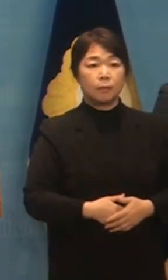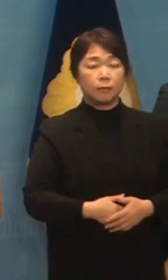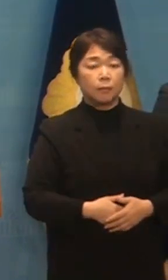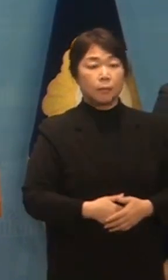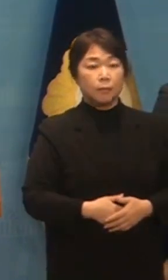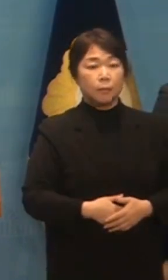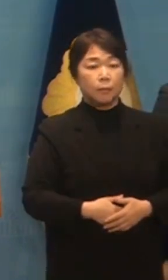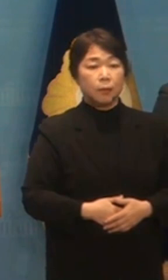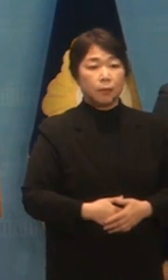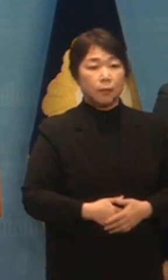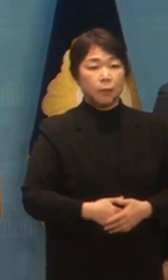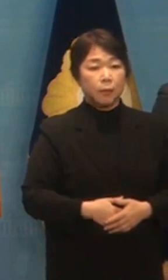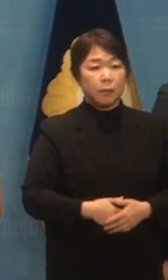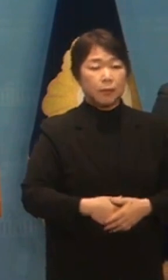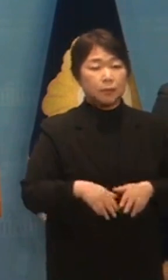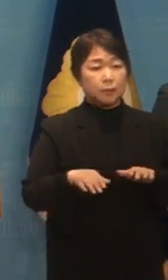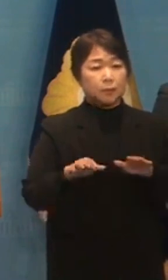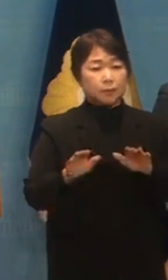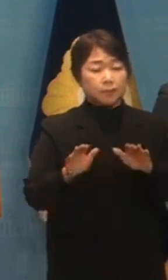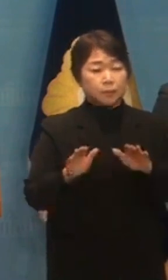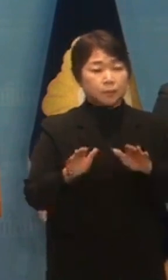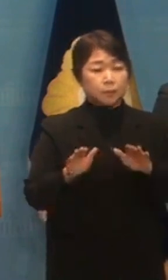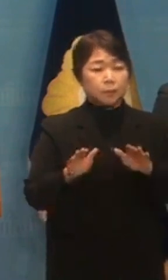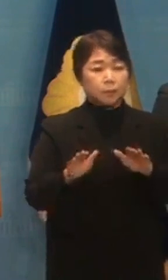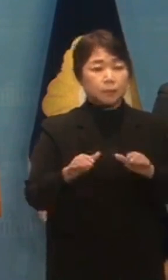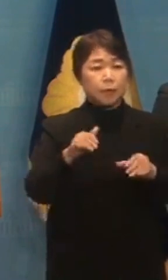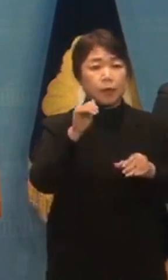상당 부의